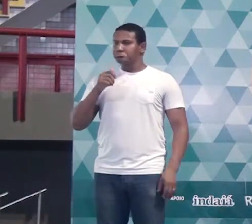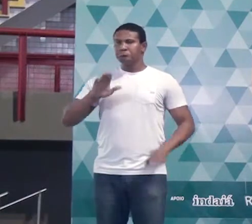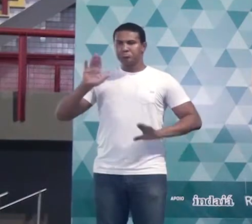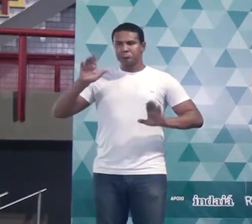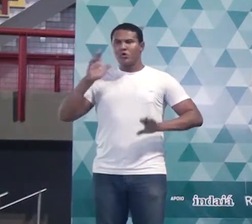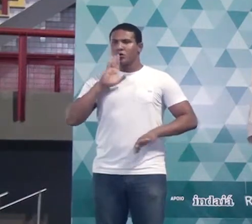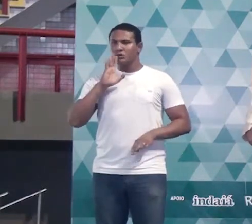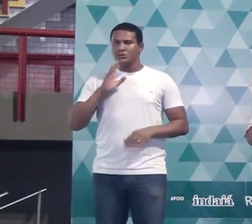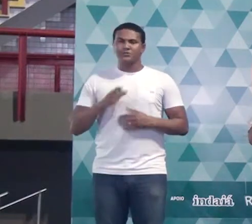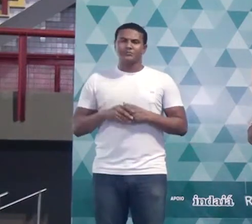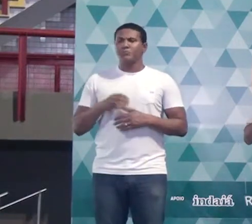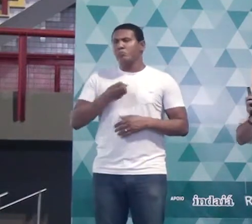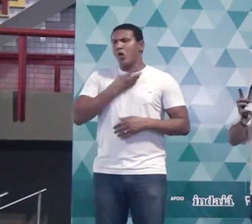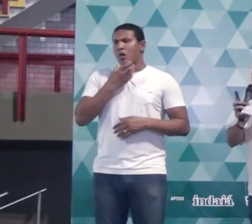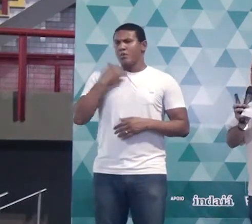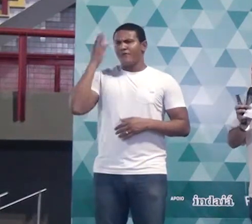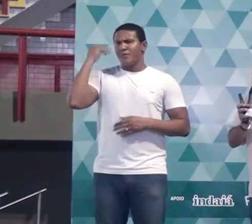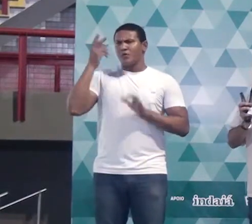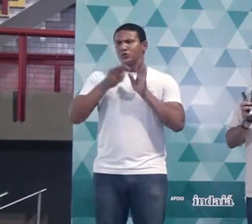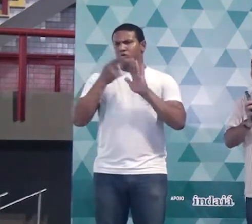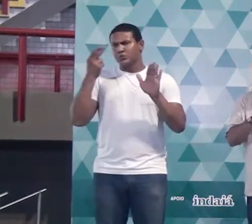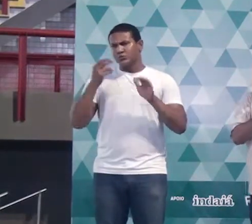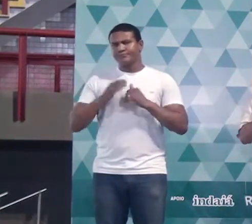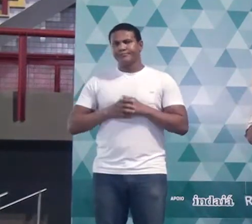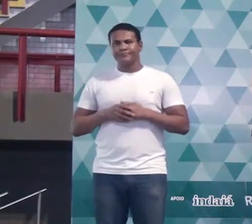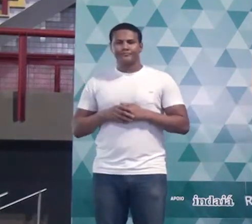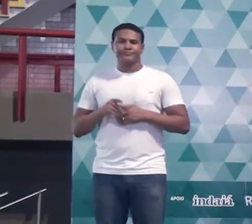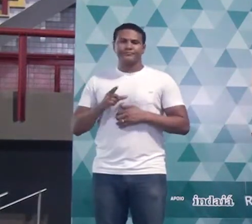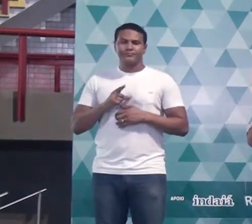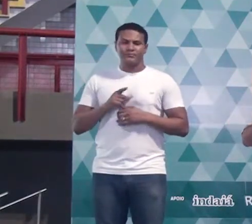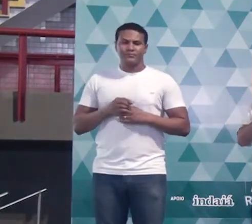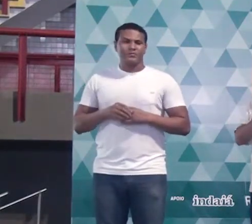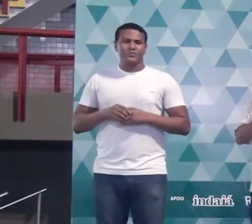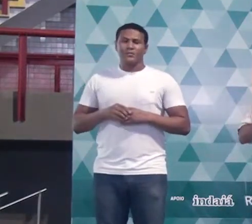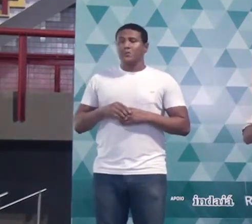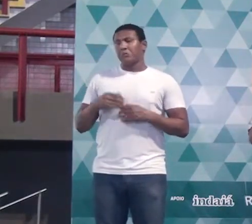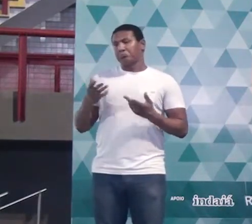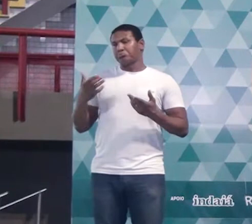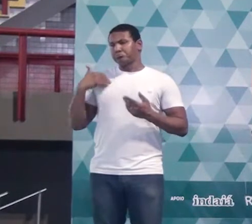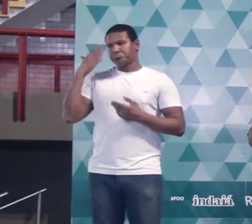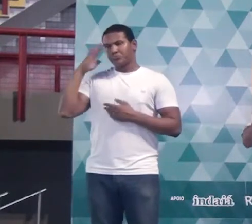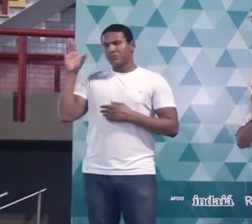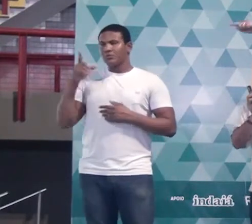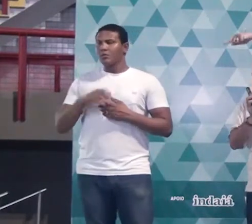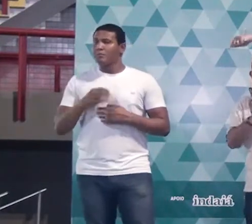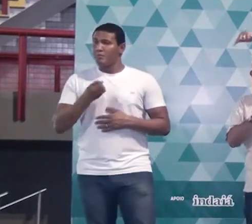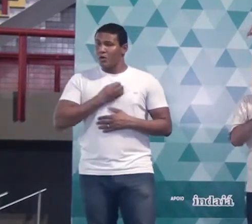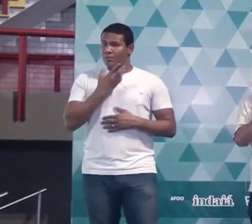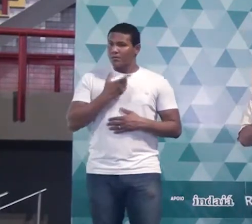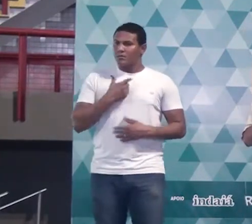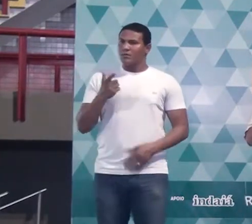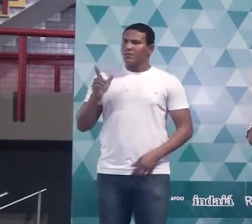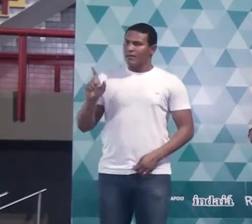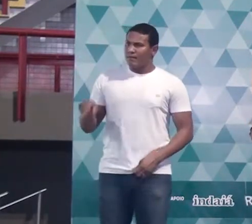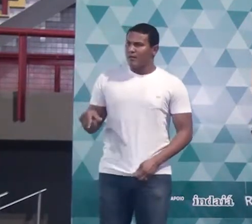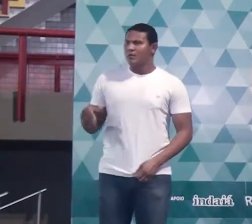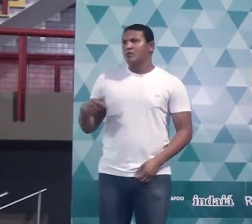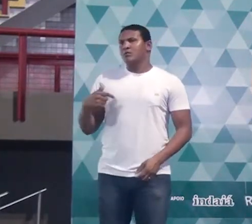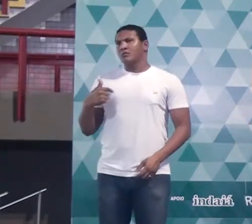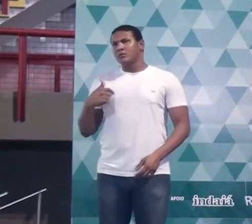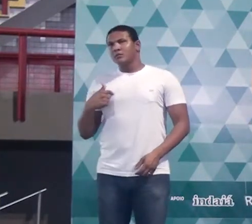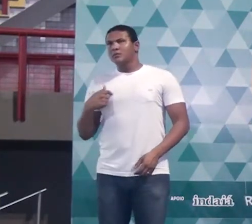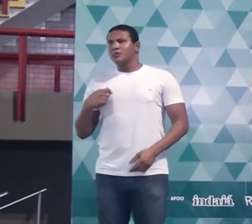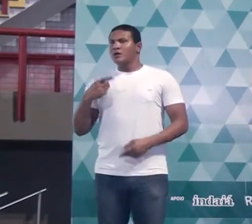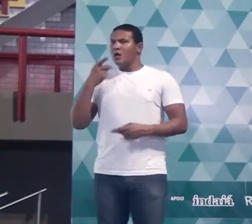de Andrade. E o poeminha trazia assim, ó. Não sei se alguém já viu. Para